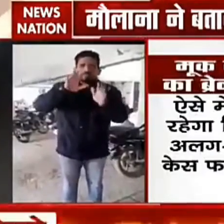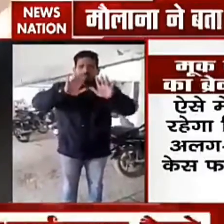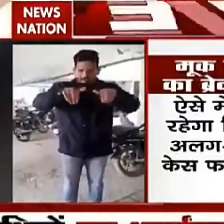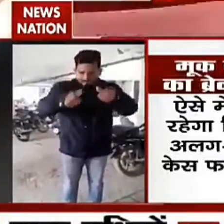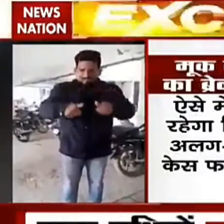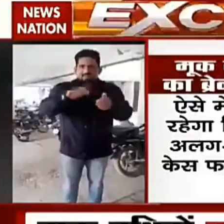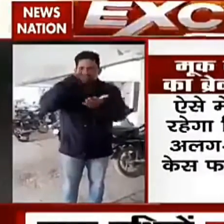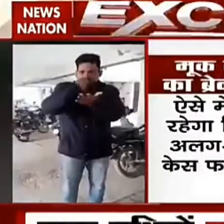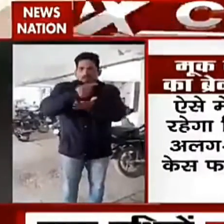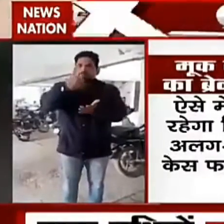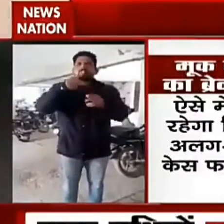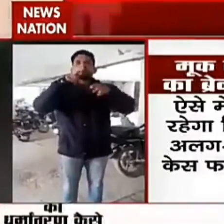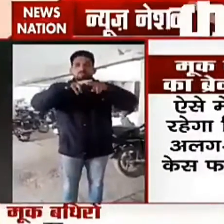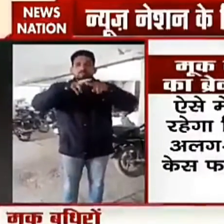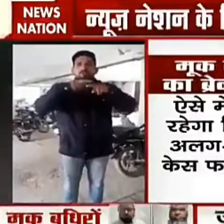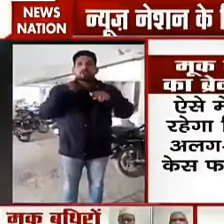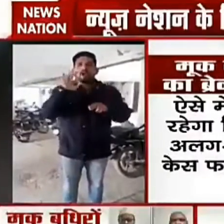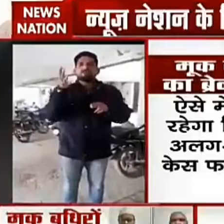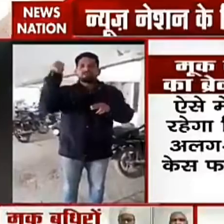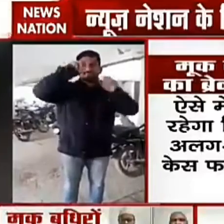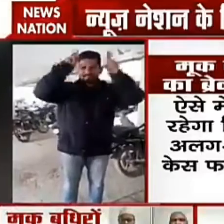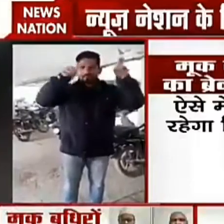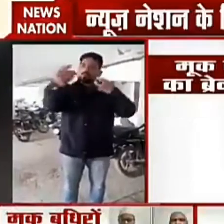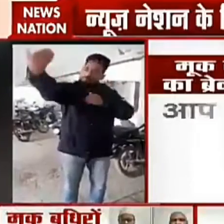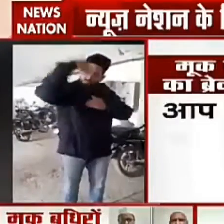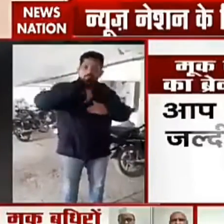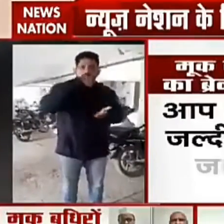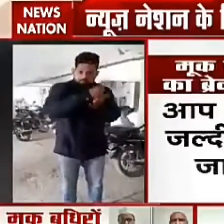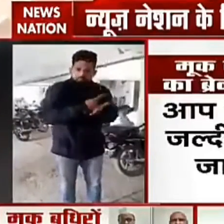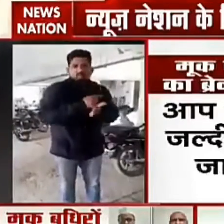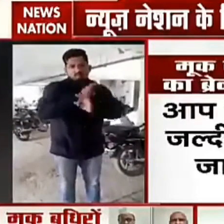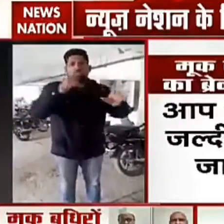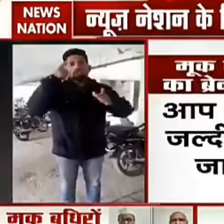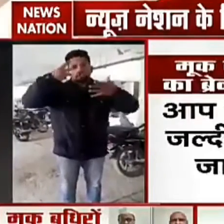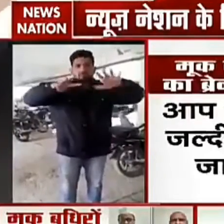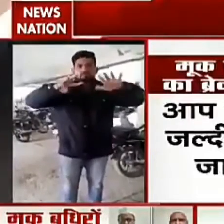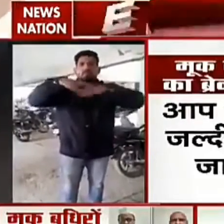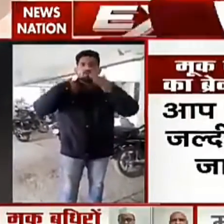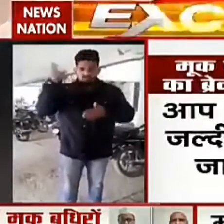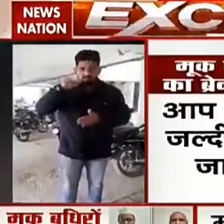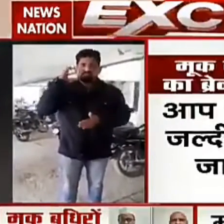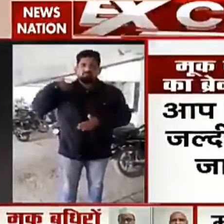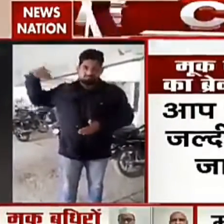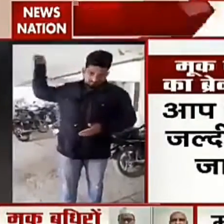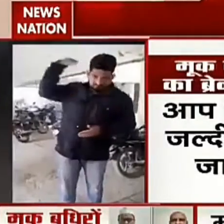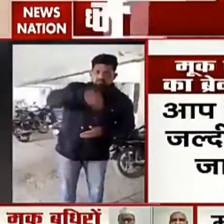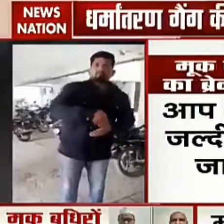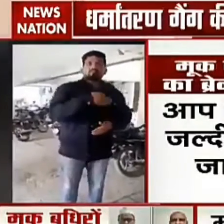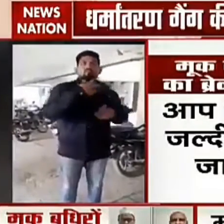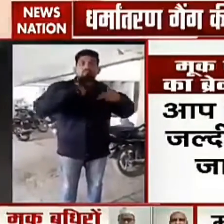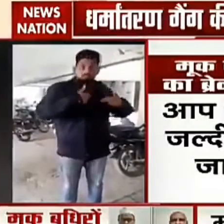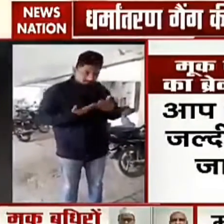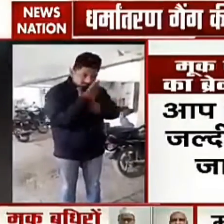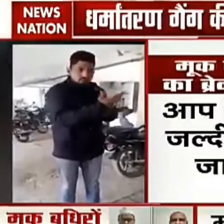बेसिकली धर्मांतरण को लेके नहीं बात कर रहे हैं। ये जो गवर्नमेंट जॉब्स निकलती है स्टाफ सिलेक्शन कमेटी की, उसके अंदर डी ग्रेड की जो